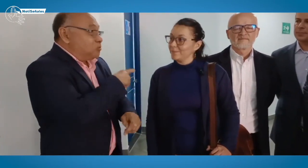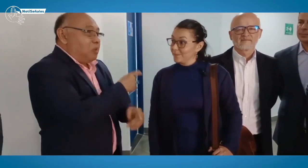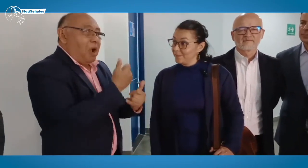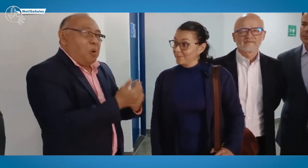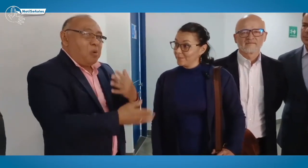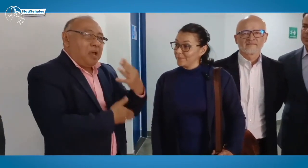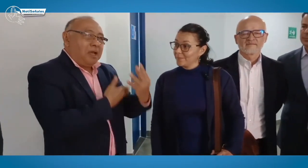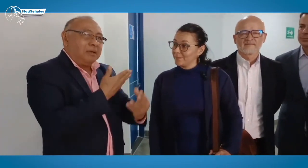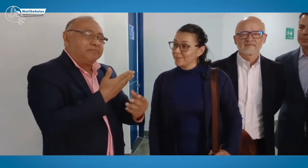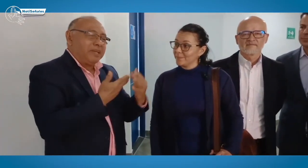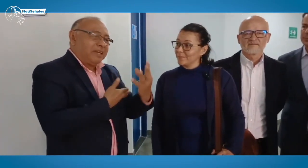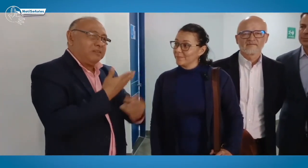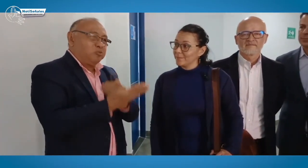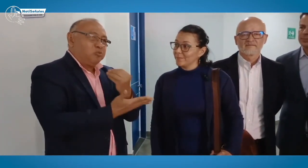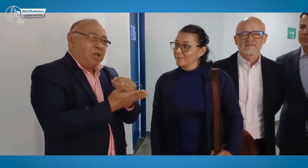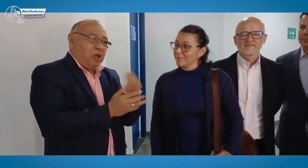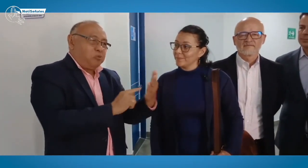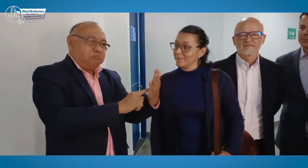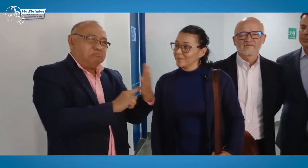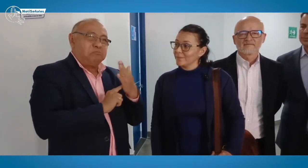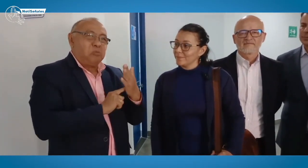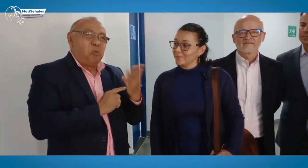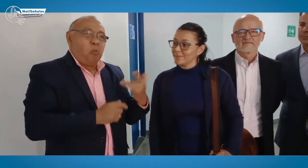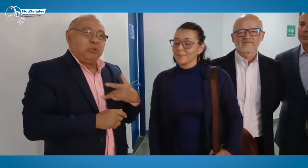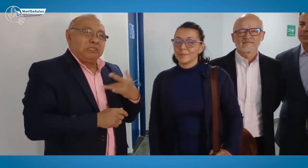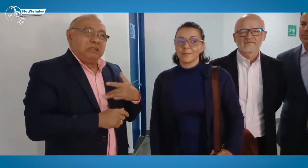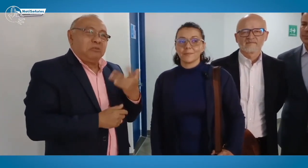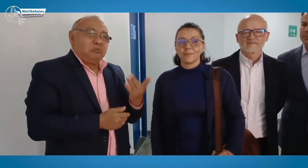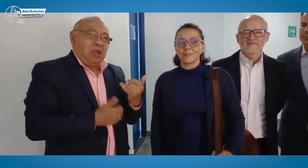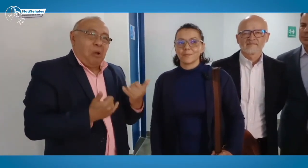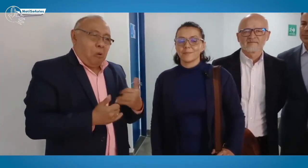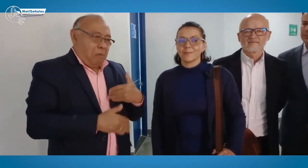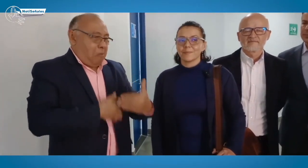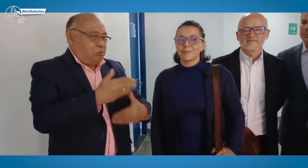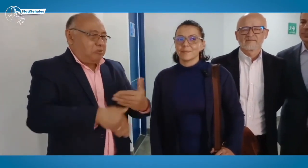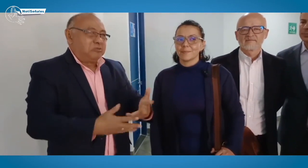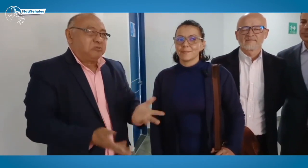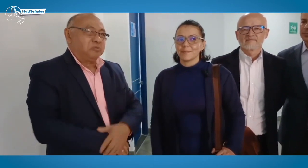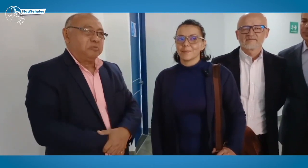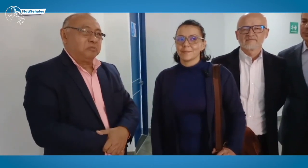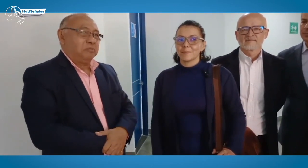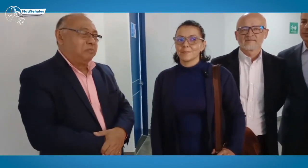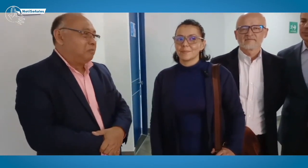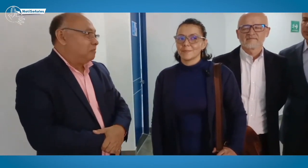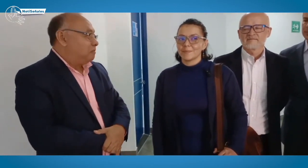Quisiera preguntarte, ¿cómo te sientes con los resultados obtenidos y con todo el proceso?